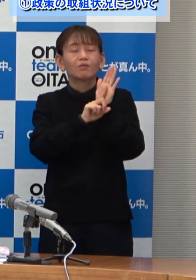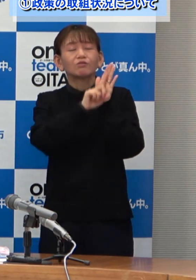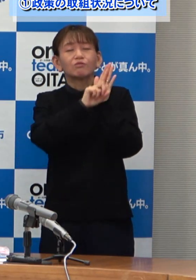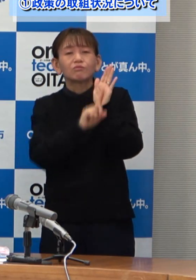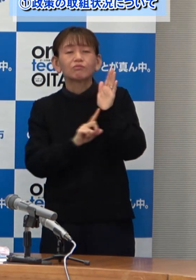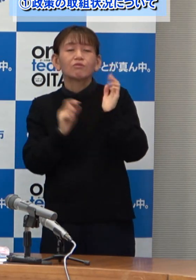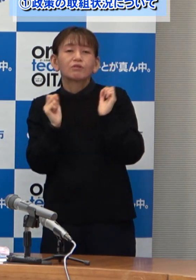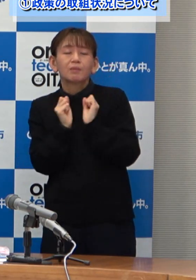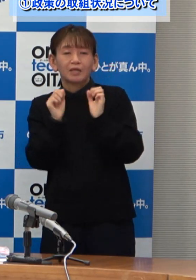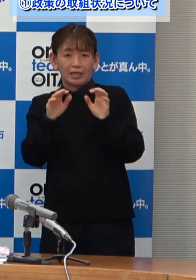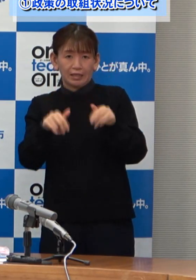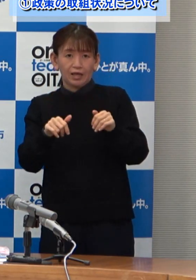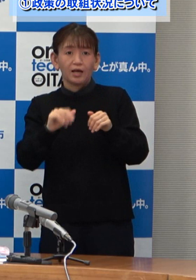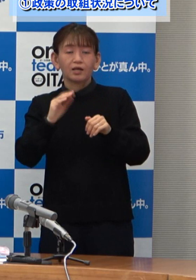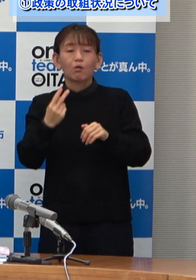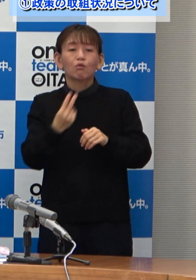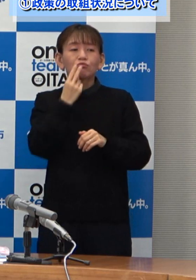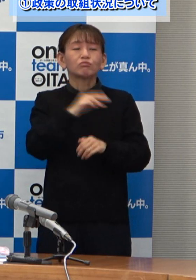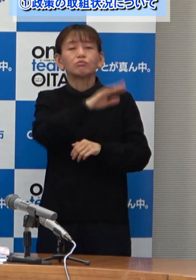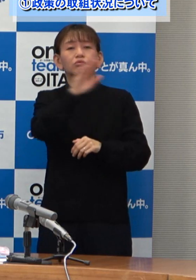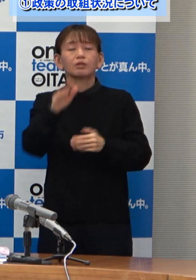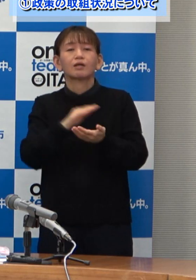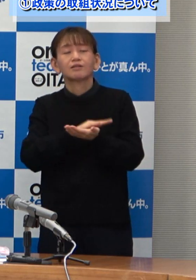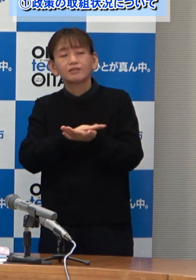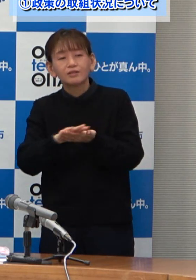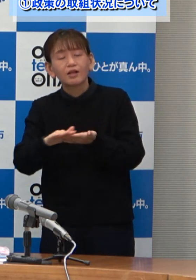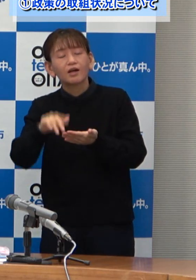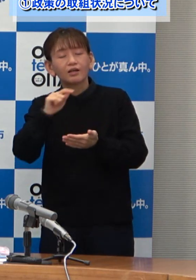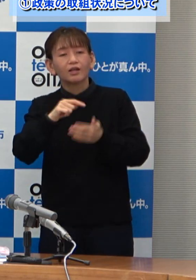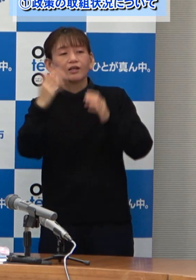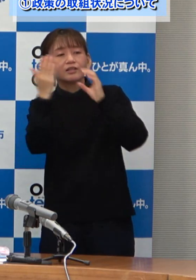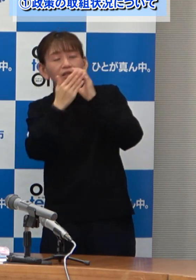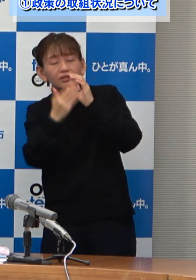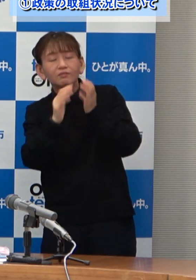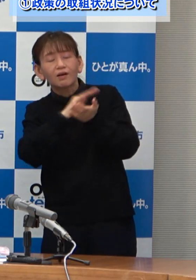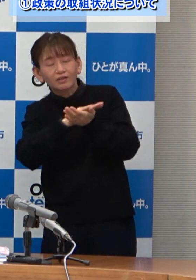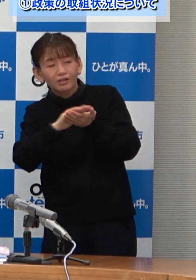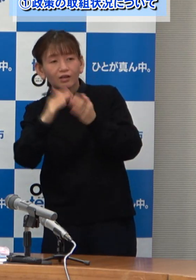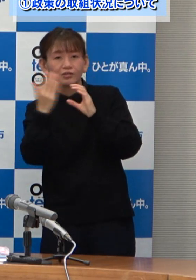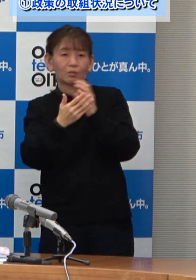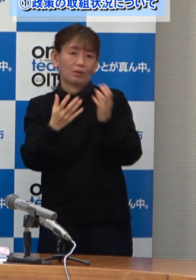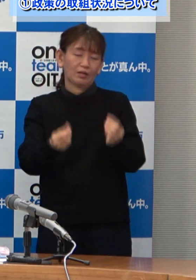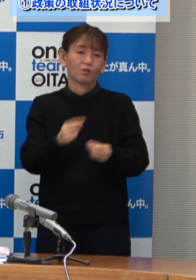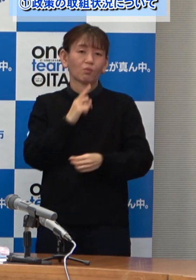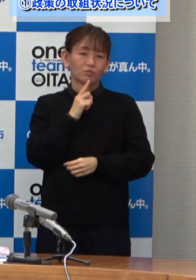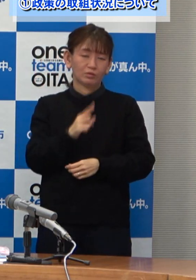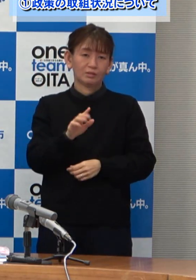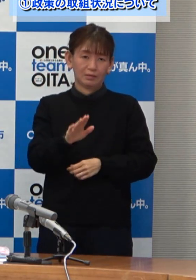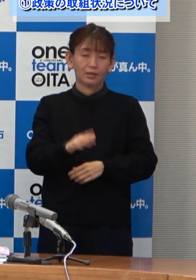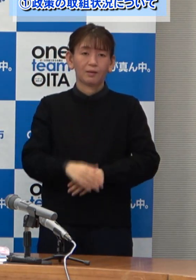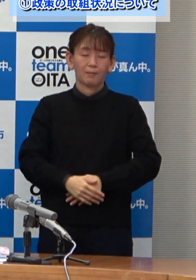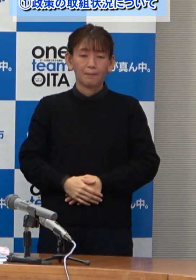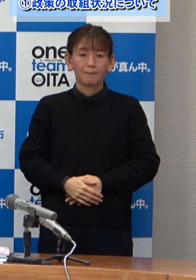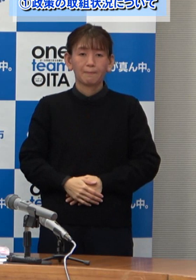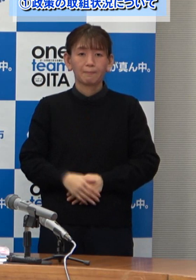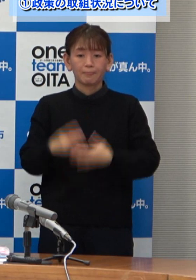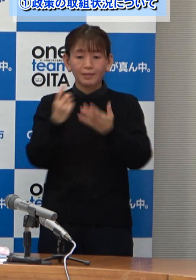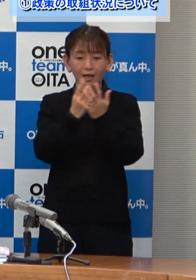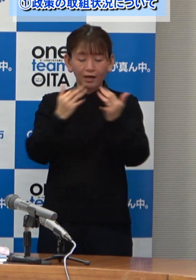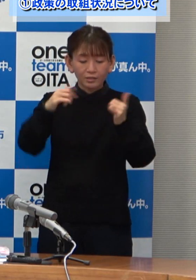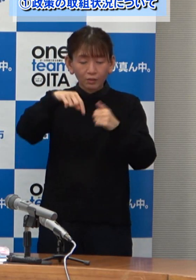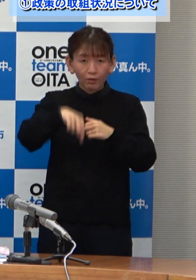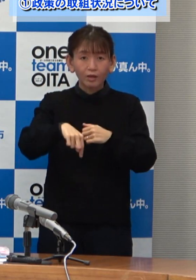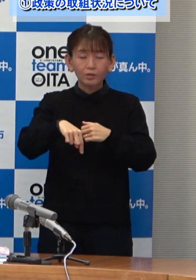ますがま空気は住んでいたので写真を映では良かったのではないかという風に考えてますえ参加者の中に